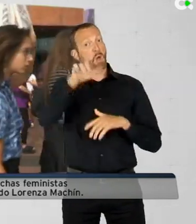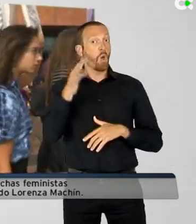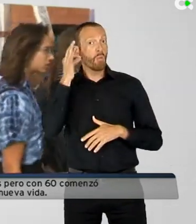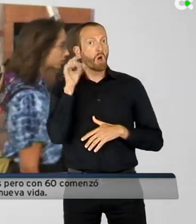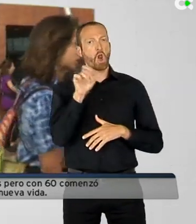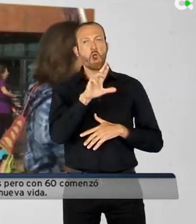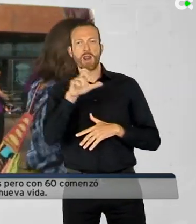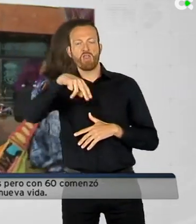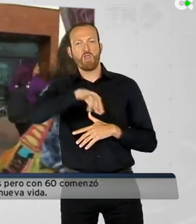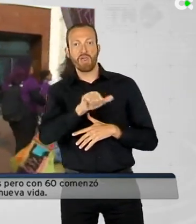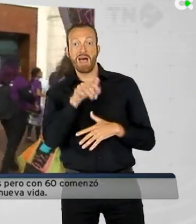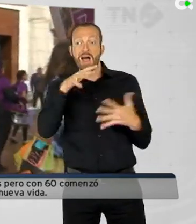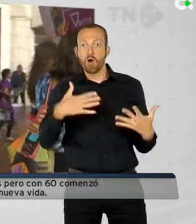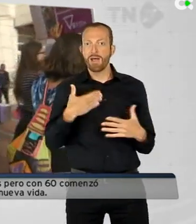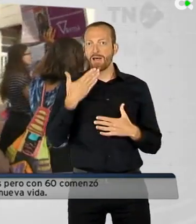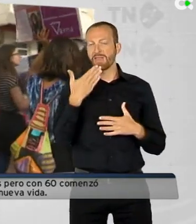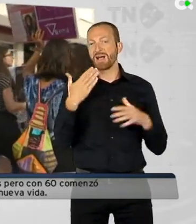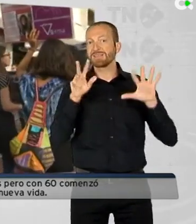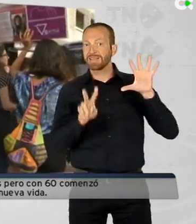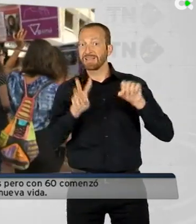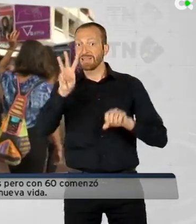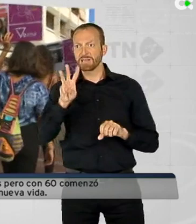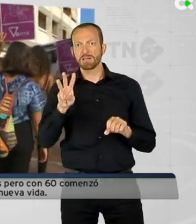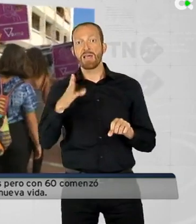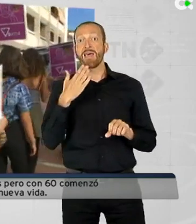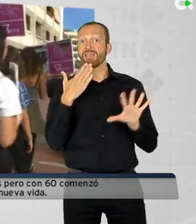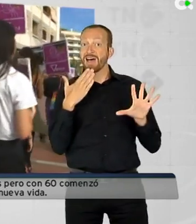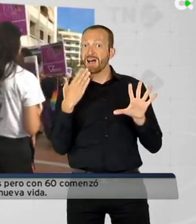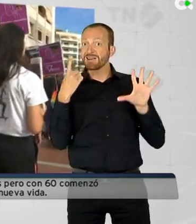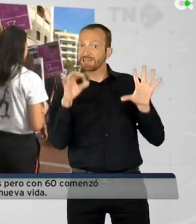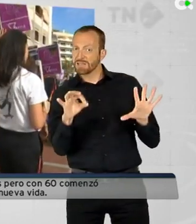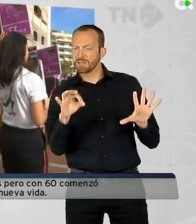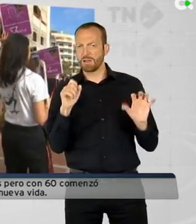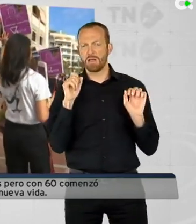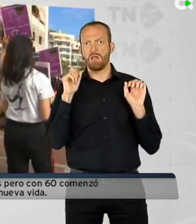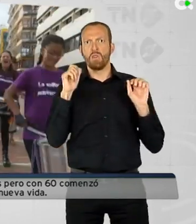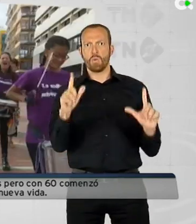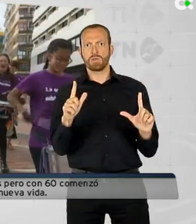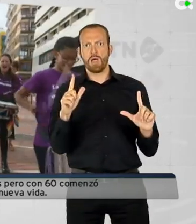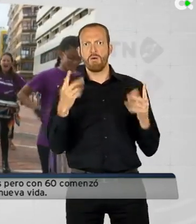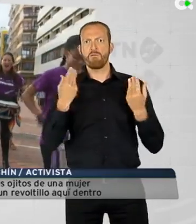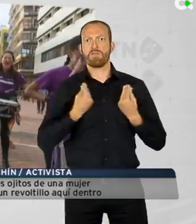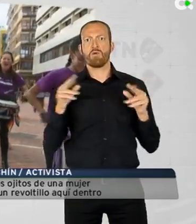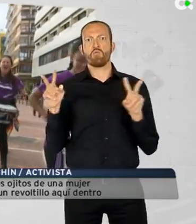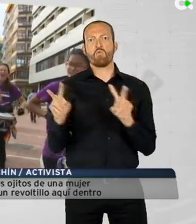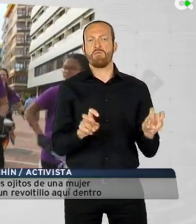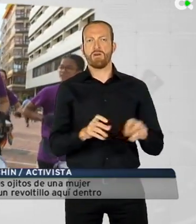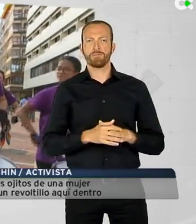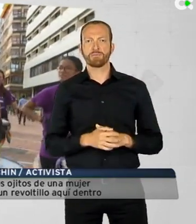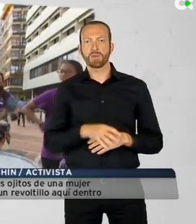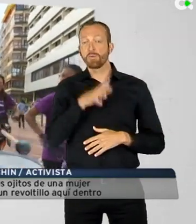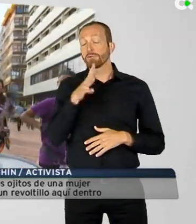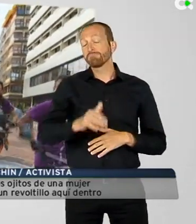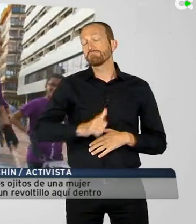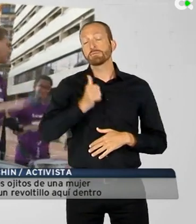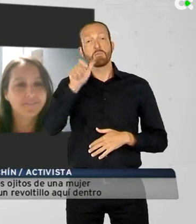Machín. Ahora tiene 73 años, pero con 60 comenzó la que dice que es su nueva vida. Me cruzaron unos ojitos